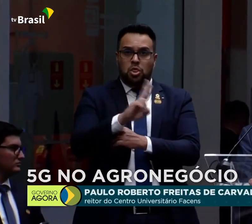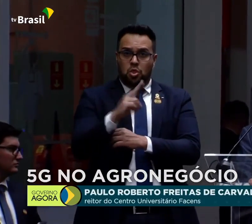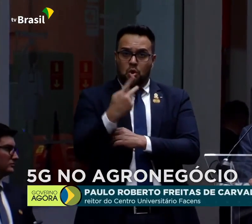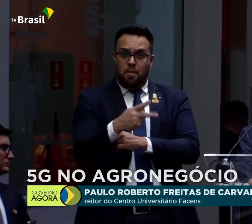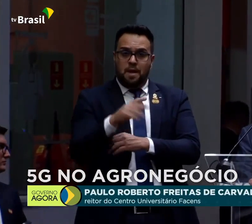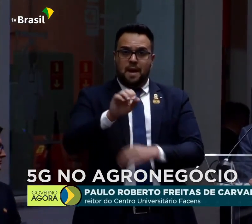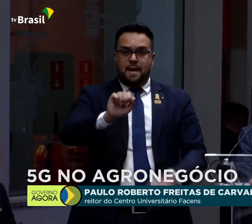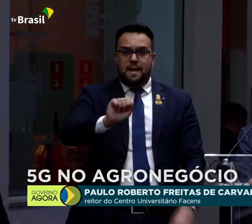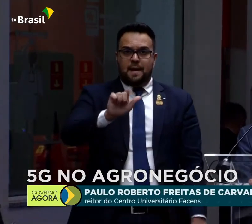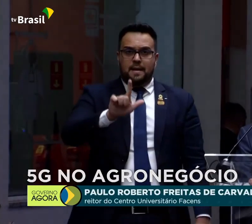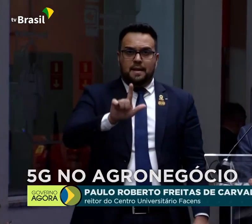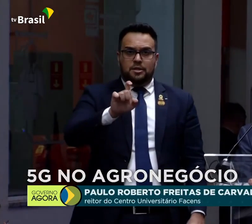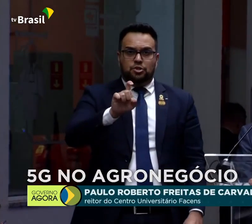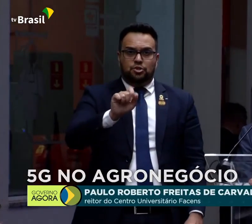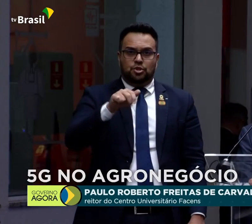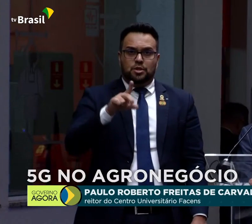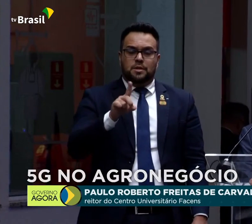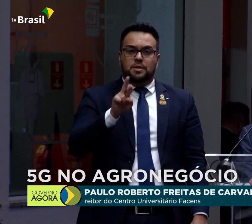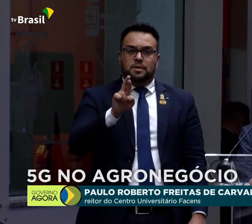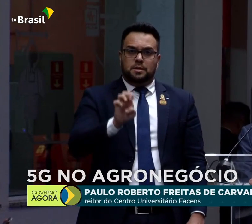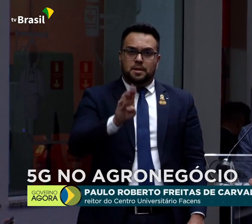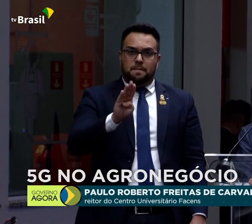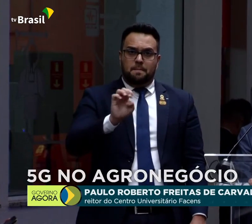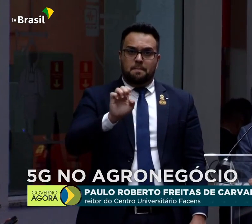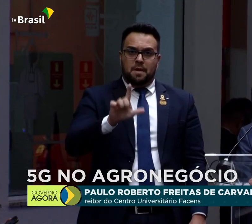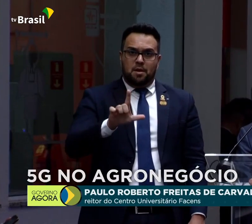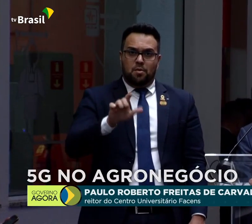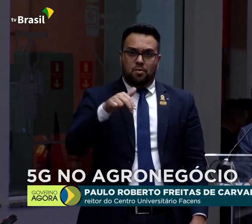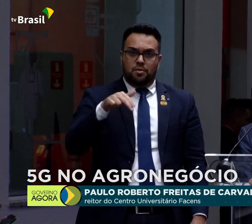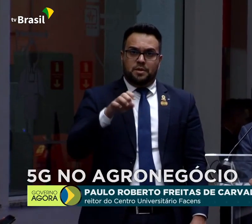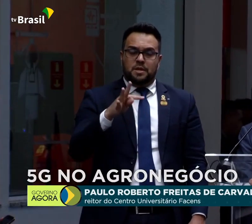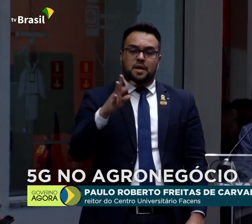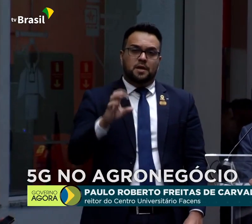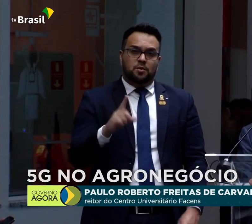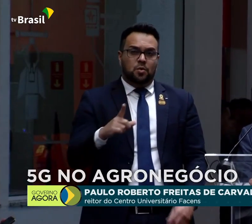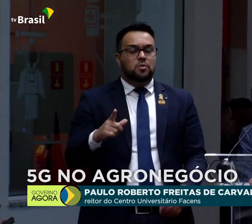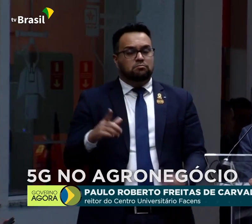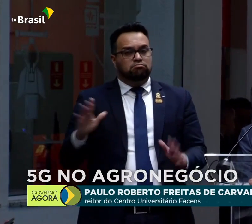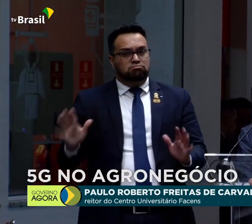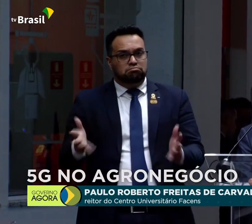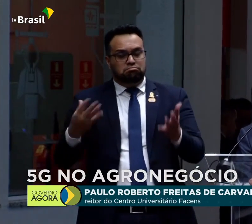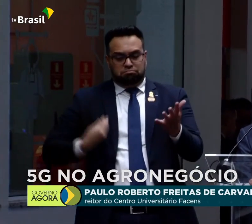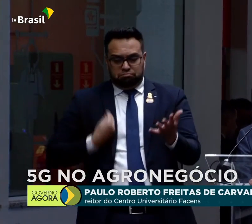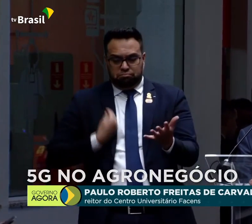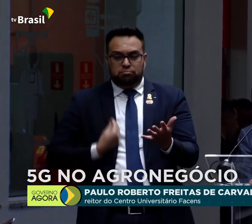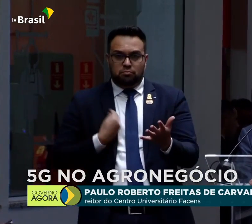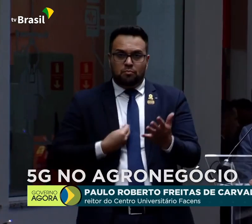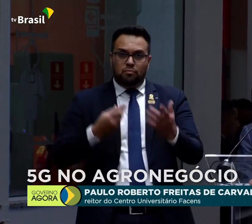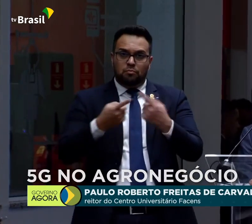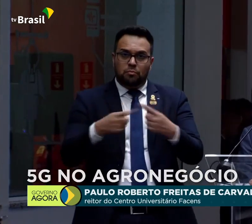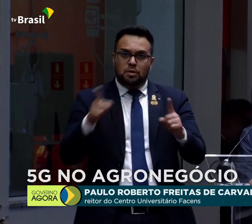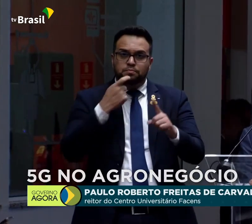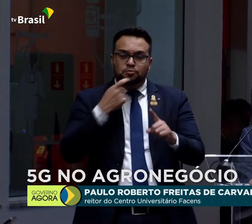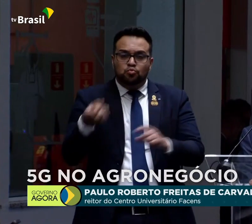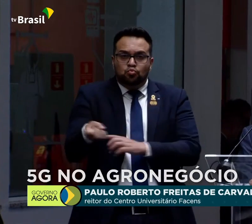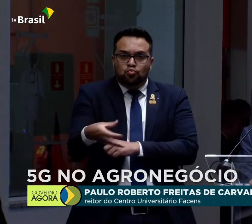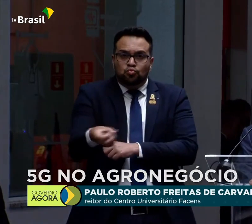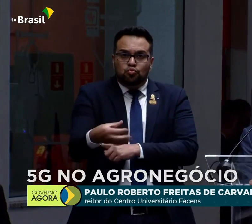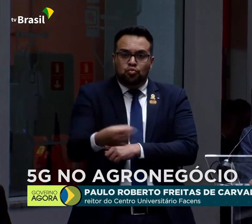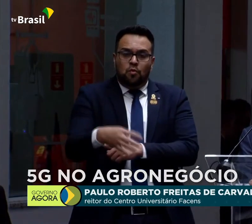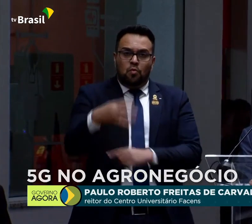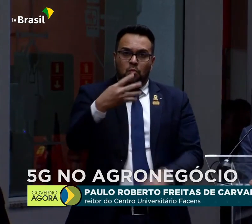fundador, Alexandre Bell de Neto, nos coloca como participantes ativos, como no recém-inaugurado Centro de Referência em